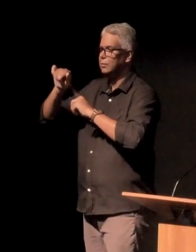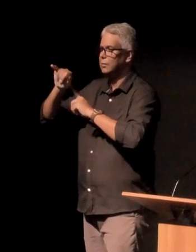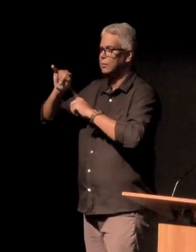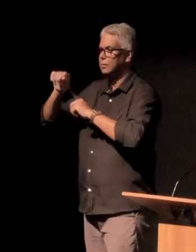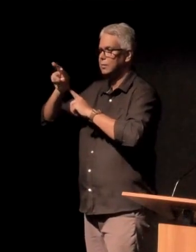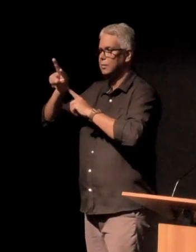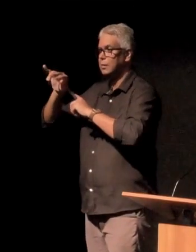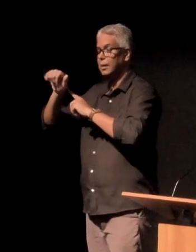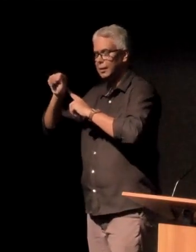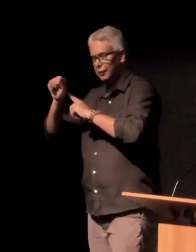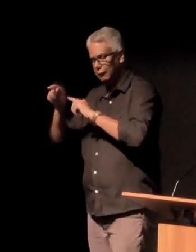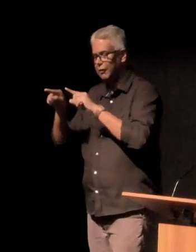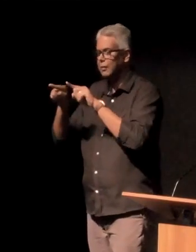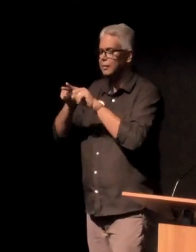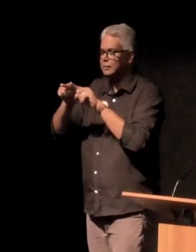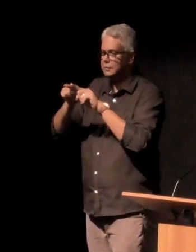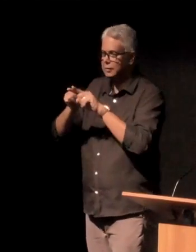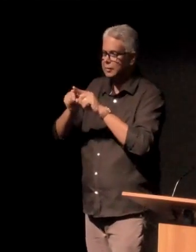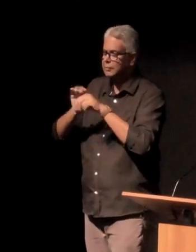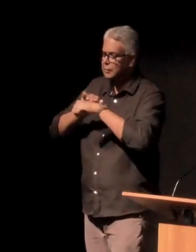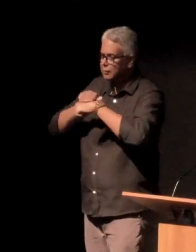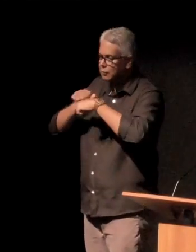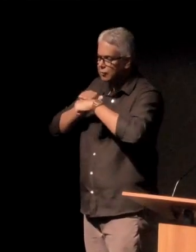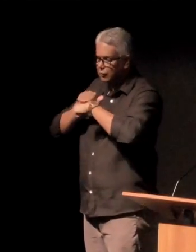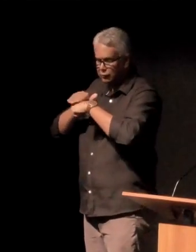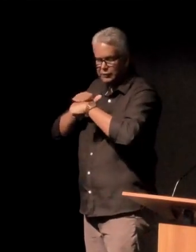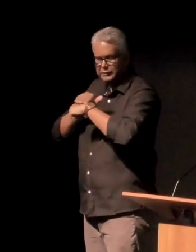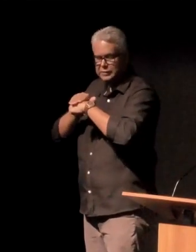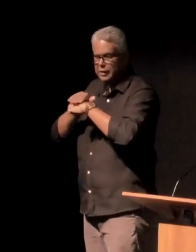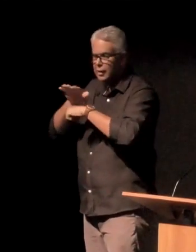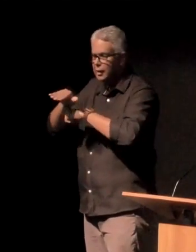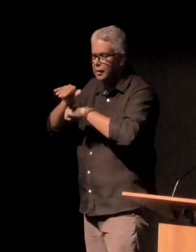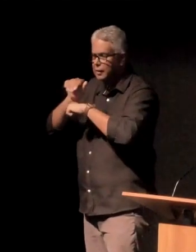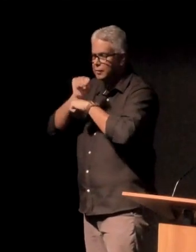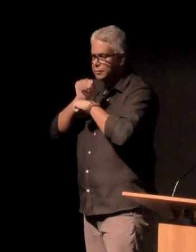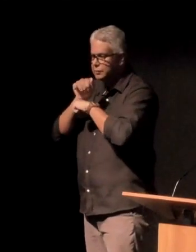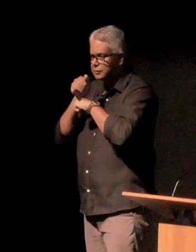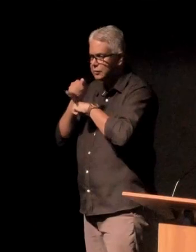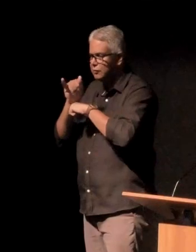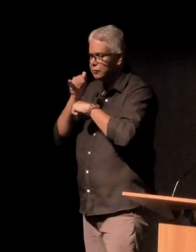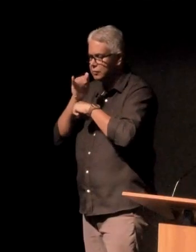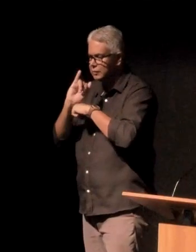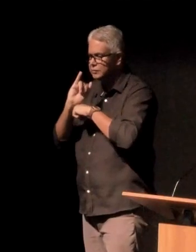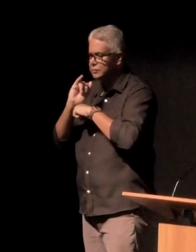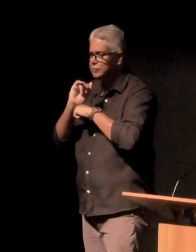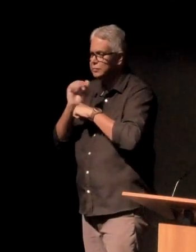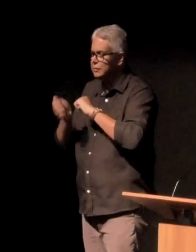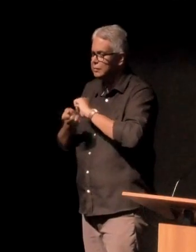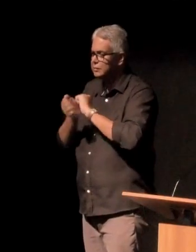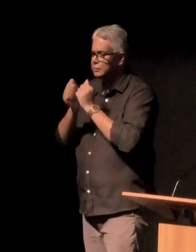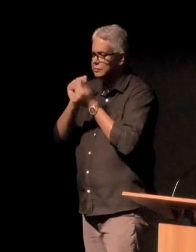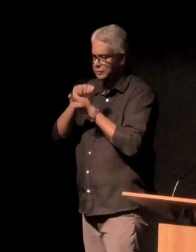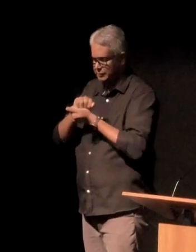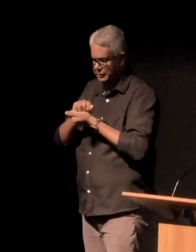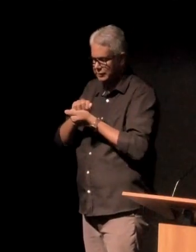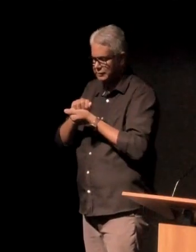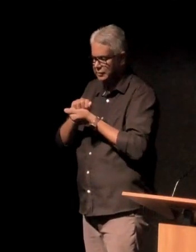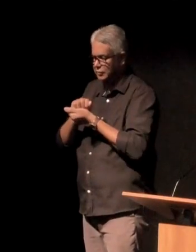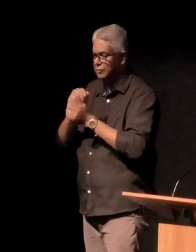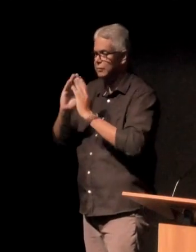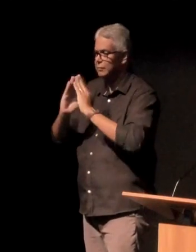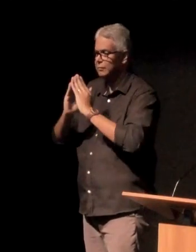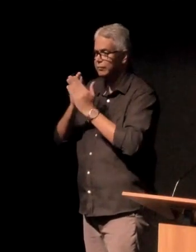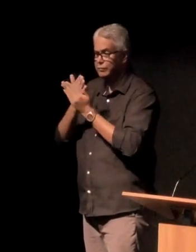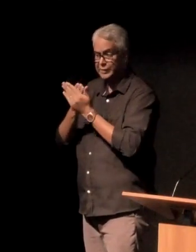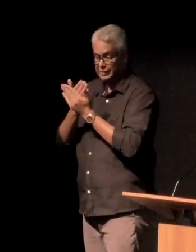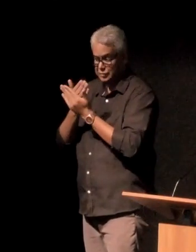também para a gente conversar né e buscar de alguma forma adequação das escolas né